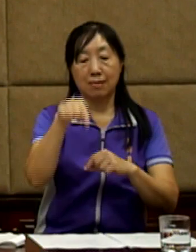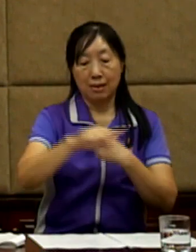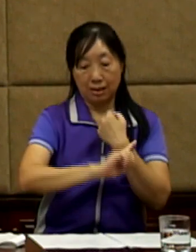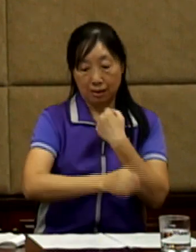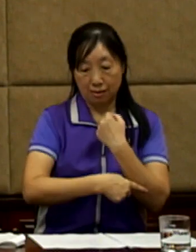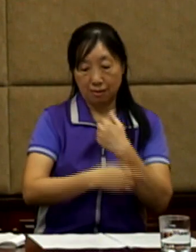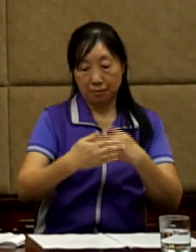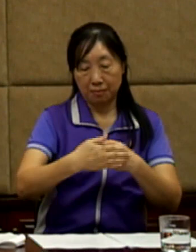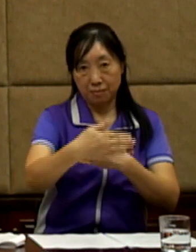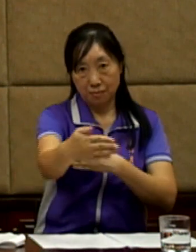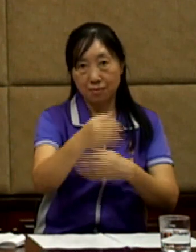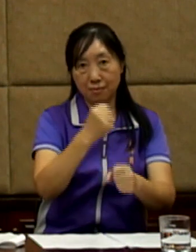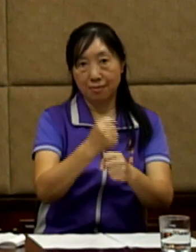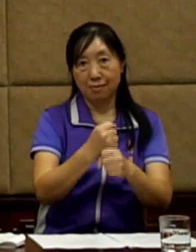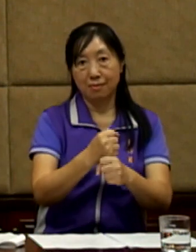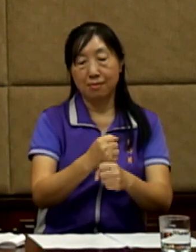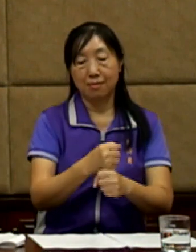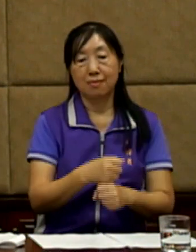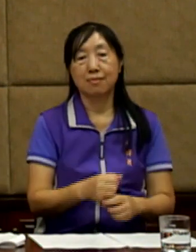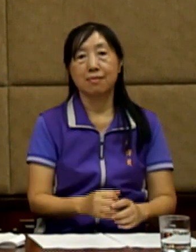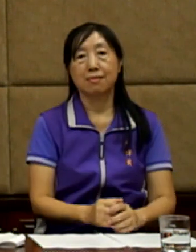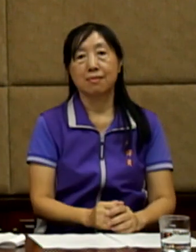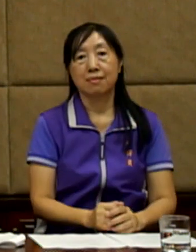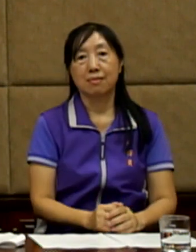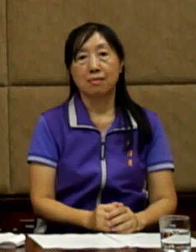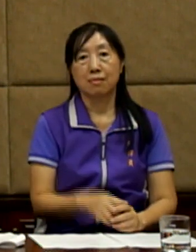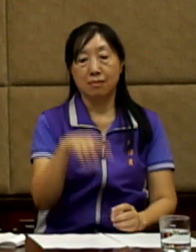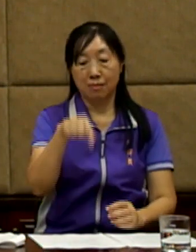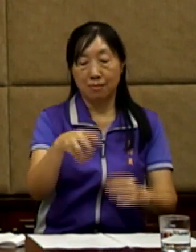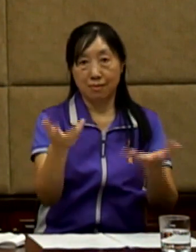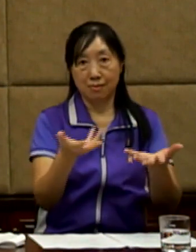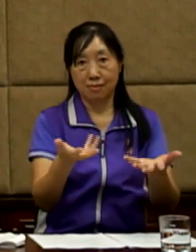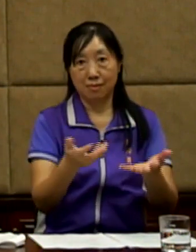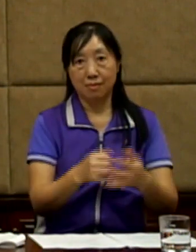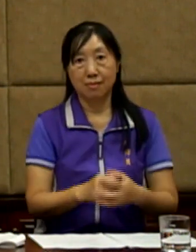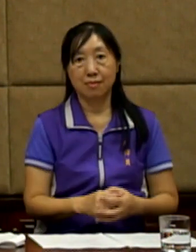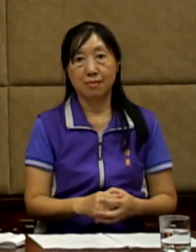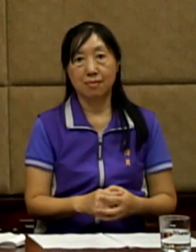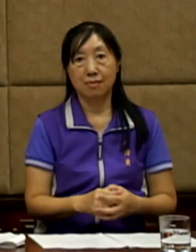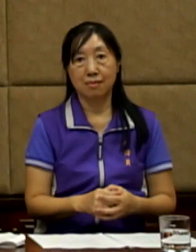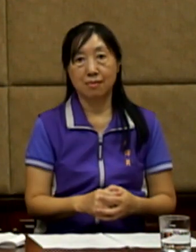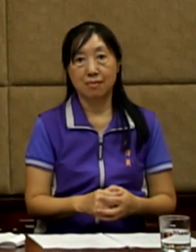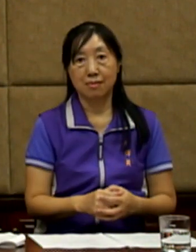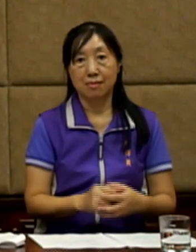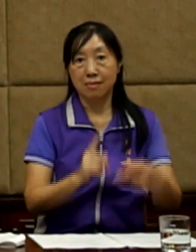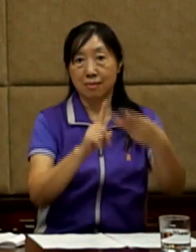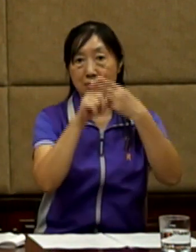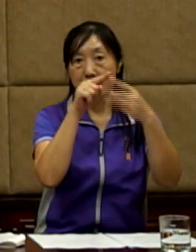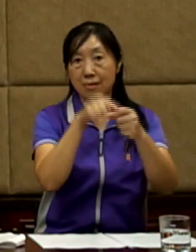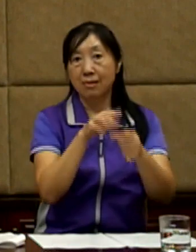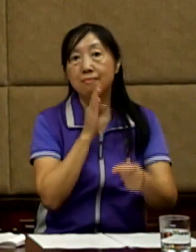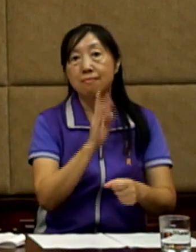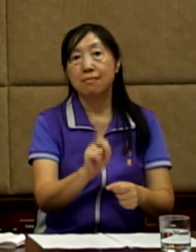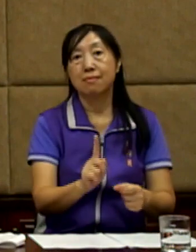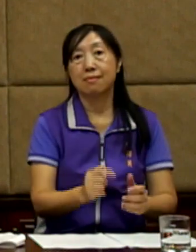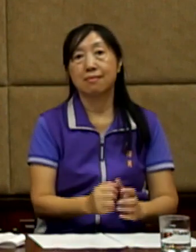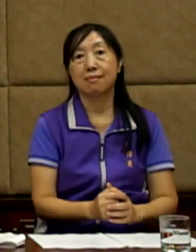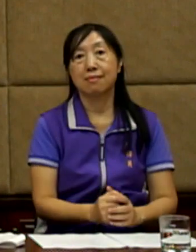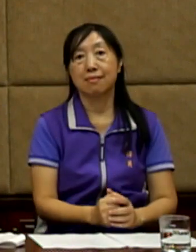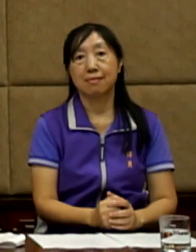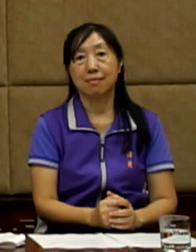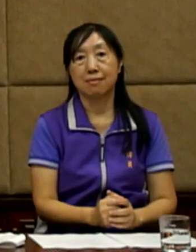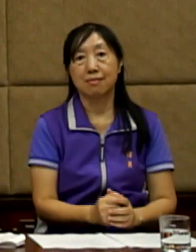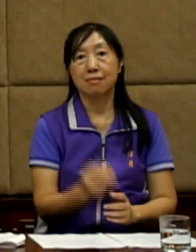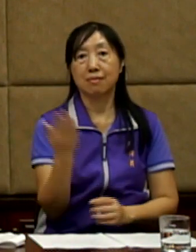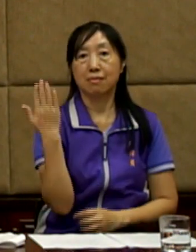作业程序办理发布的事宜。其实这个案子就是最主要就是说，那